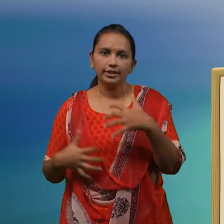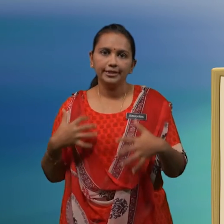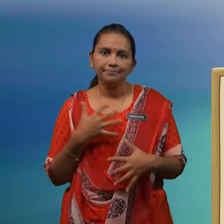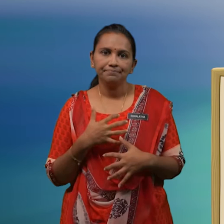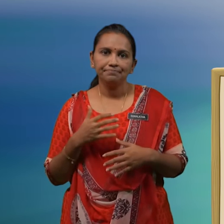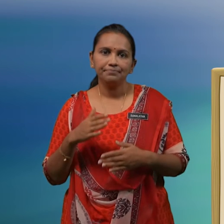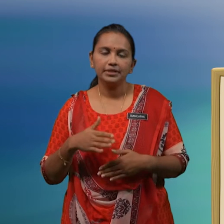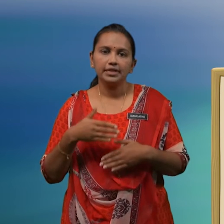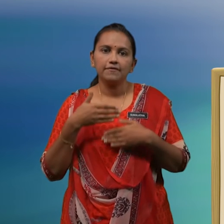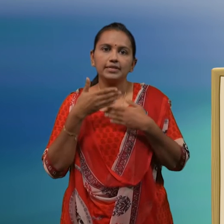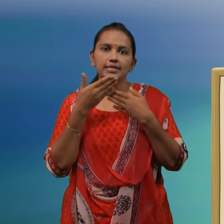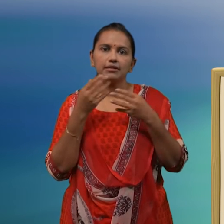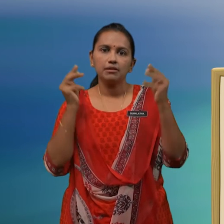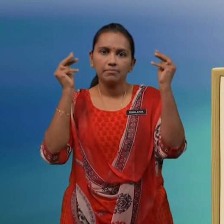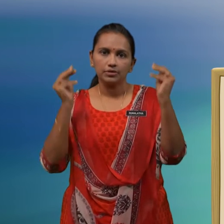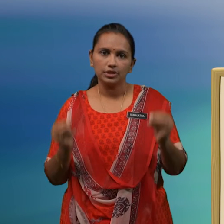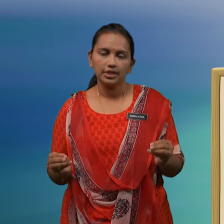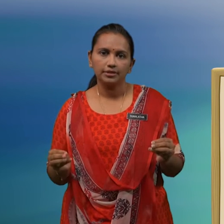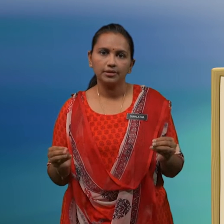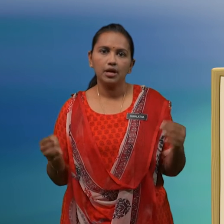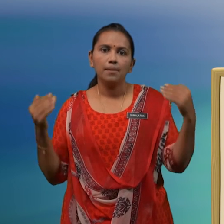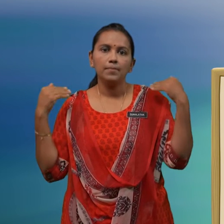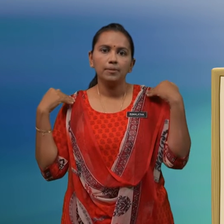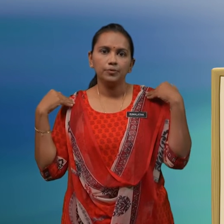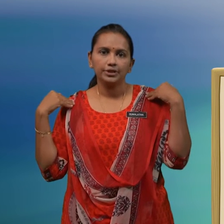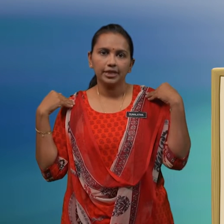Organ pernafasan manusia mempunyai